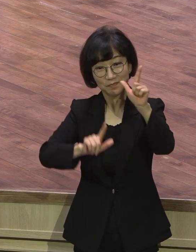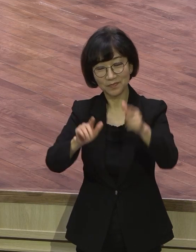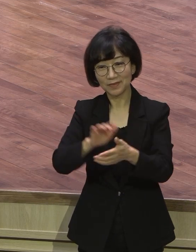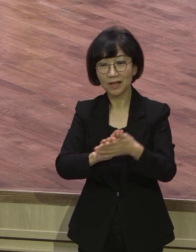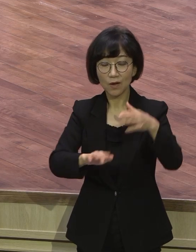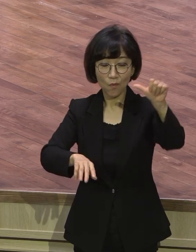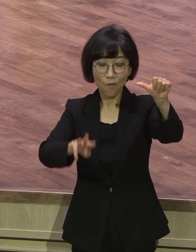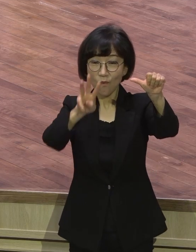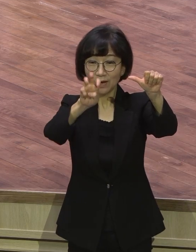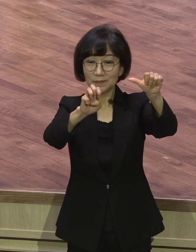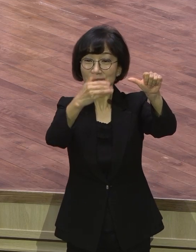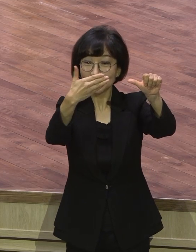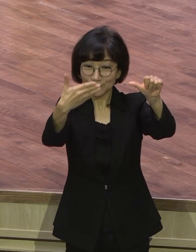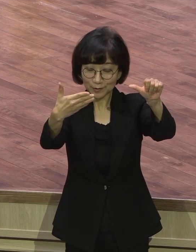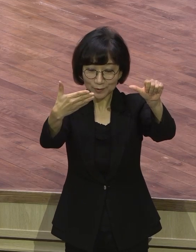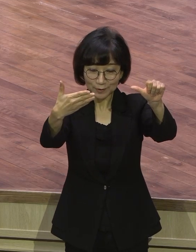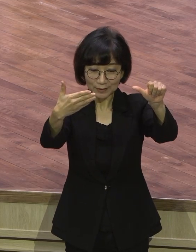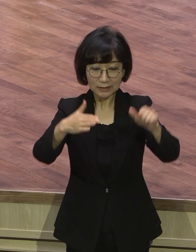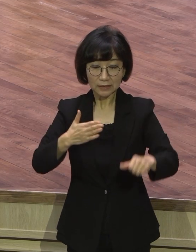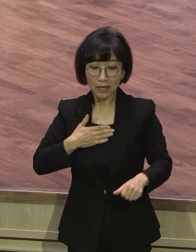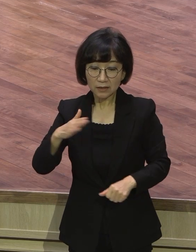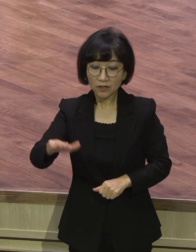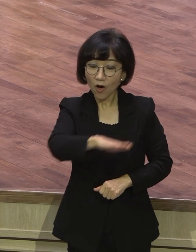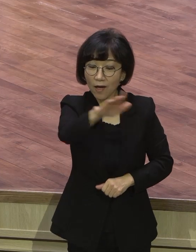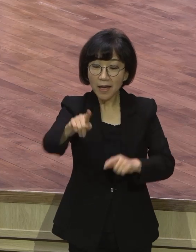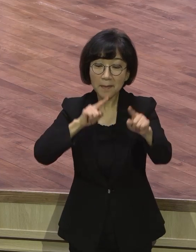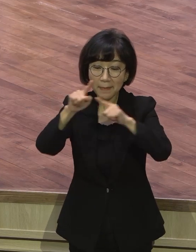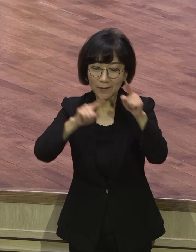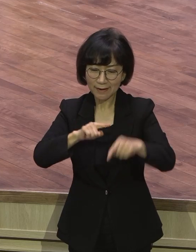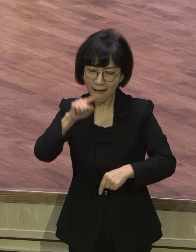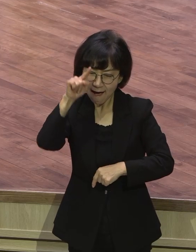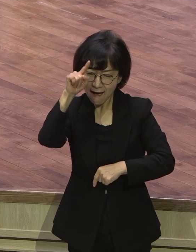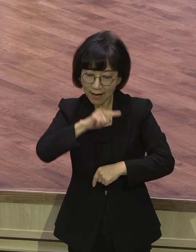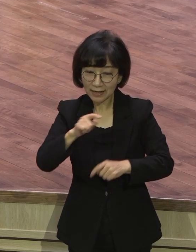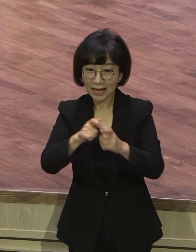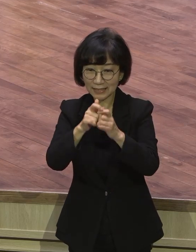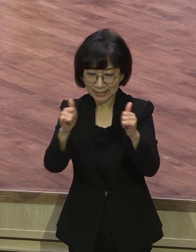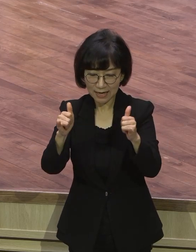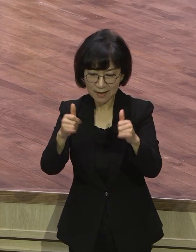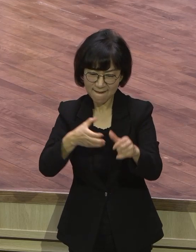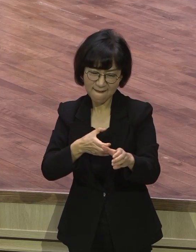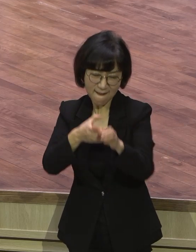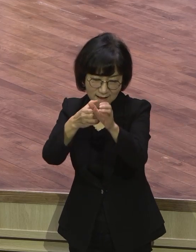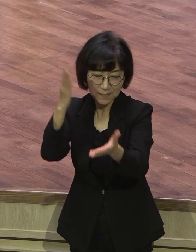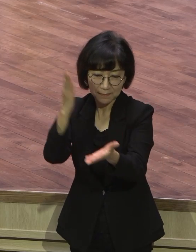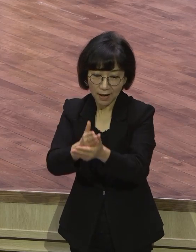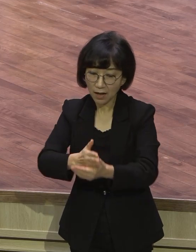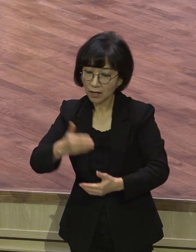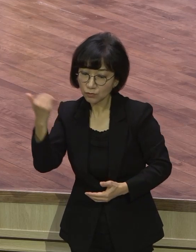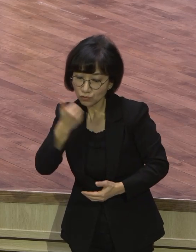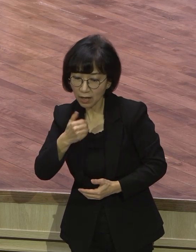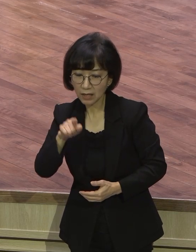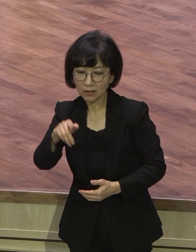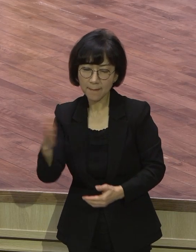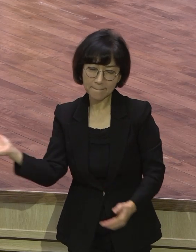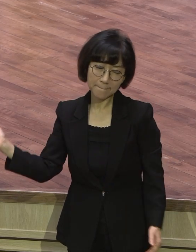39절입니다. 나는 너에게는 악한 자를 대적하지 말라. 누구든지 너 오른밤을